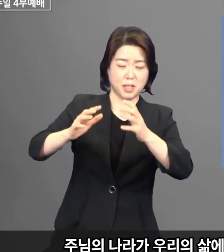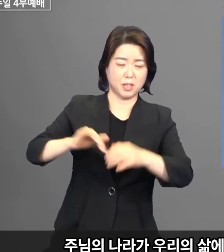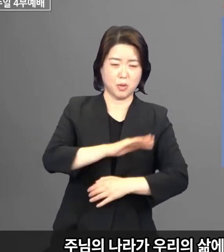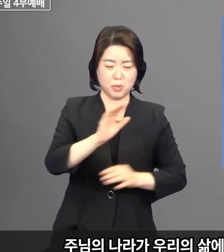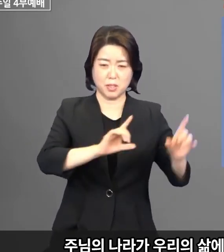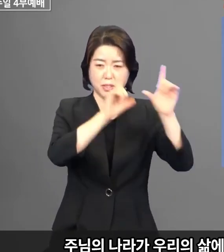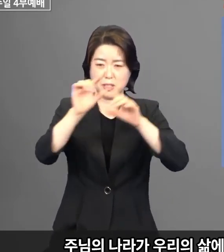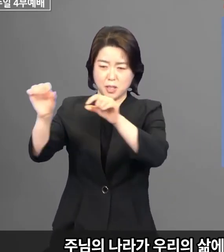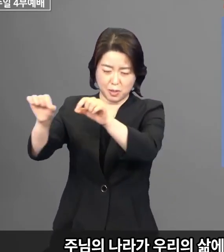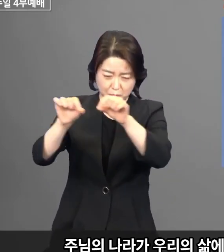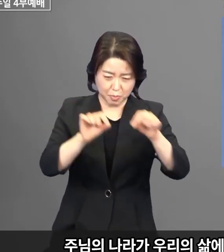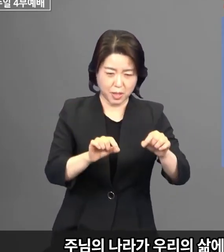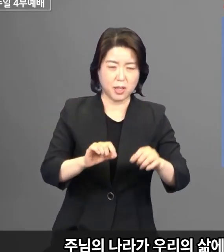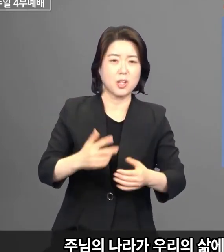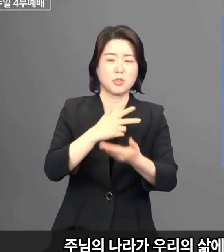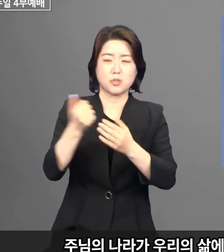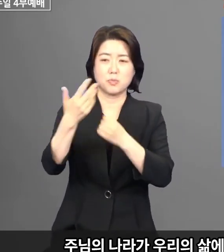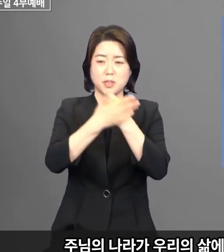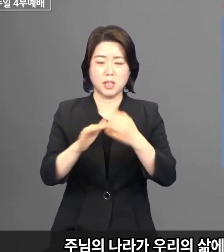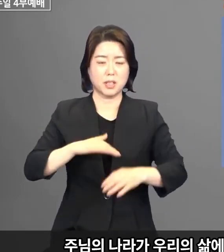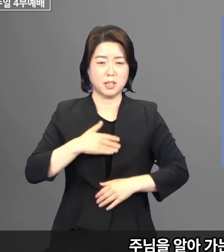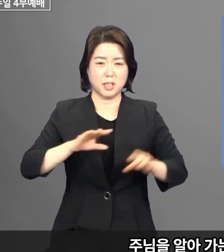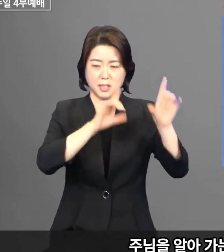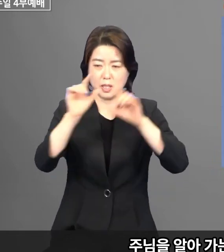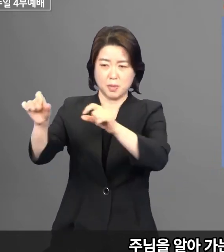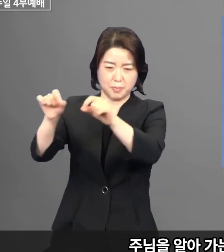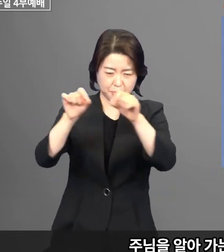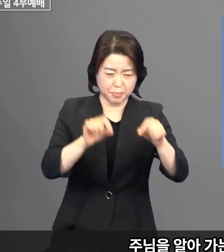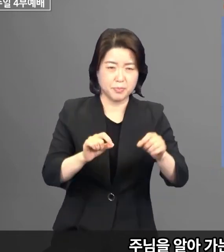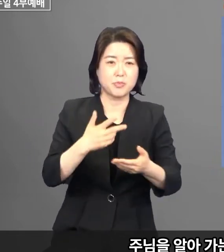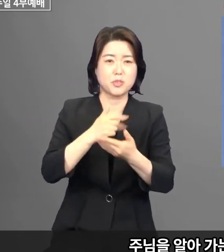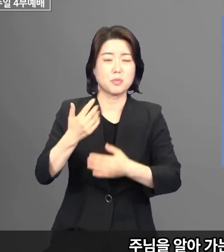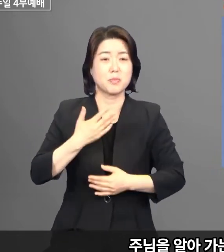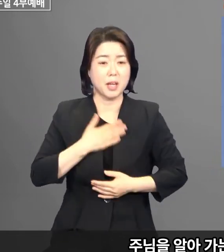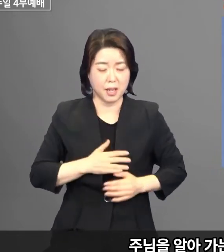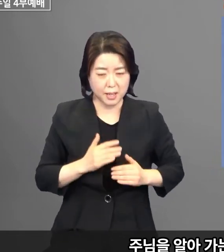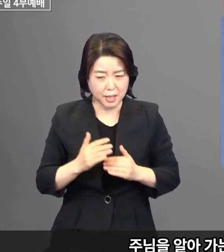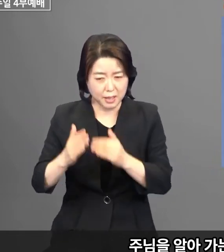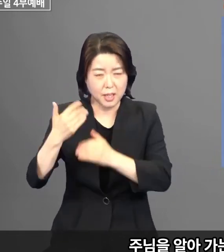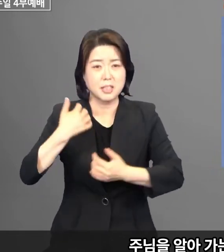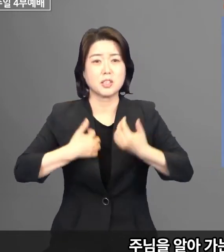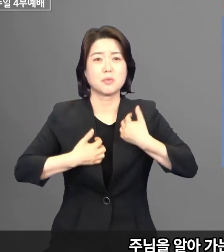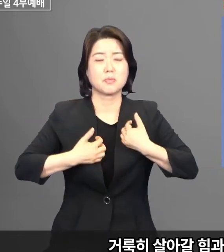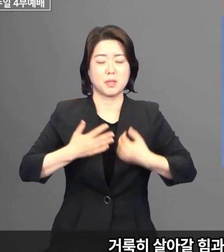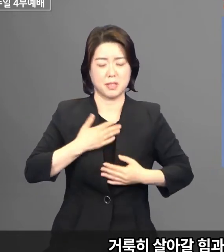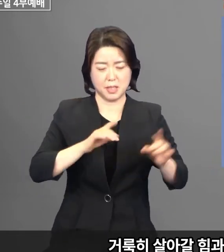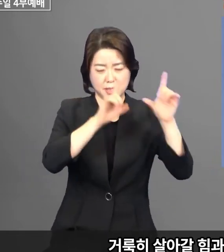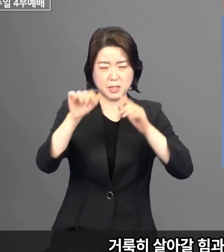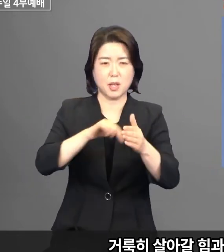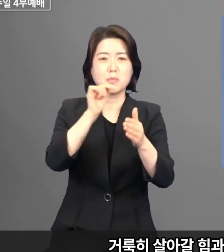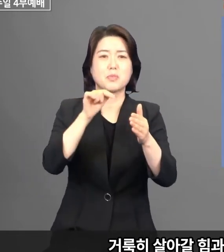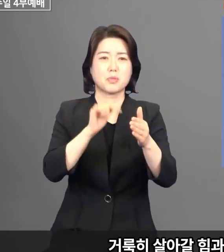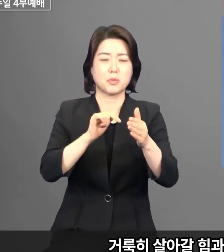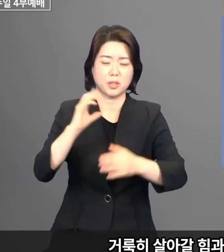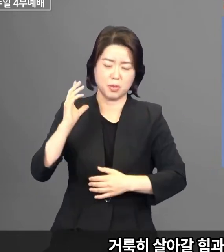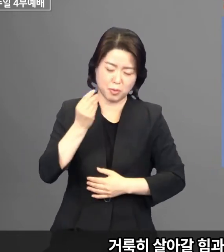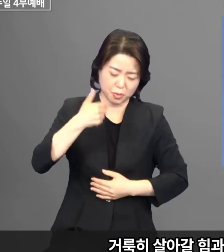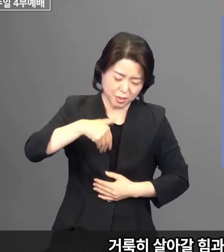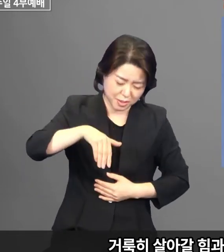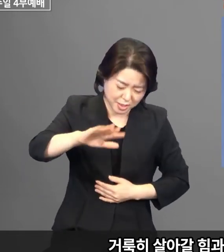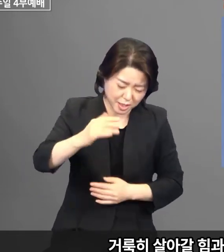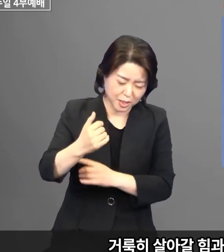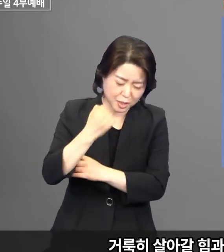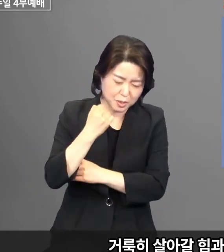삶에, 주님의 은혜가 우리의 삶에, 주님을 알아가는 기쁨이 그 삶에, 거룩히 살아갈 힘과 두려움